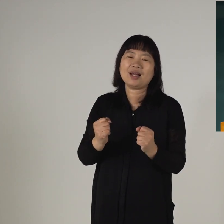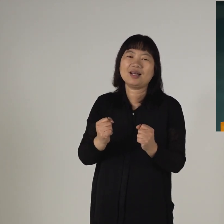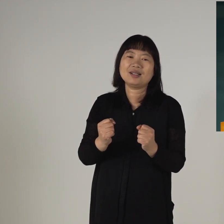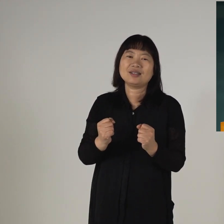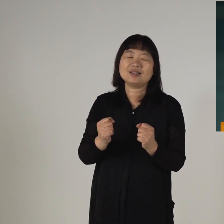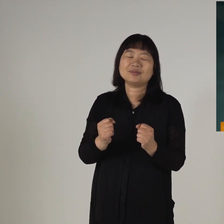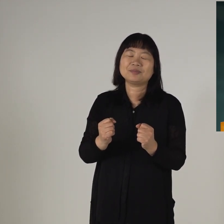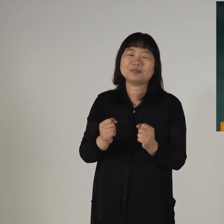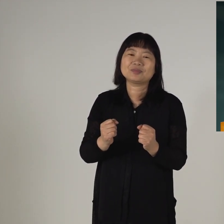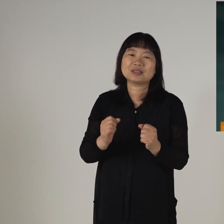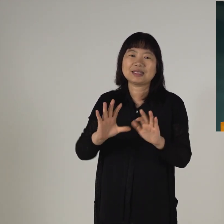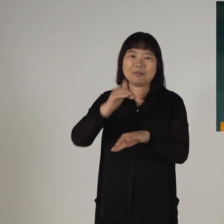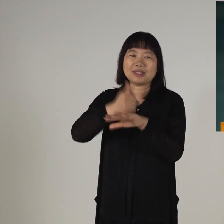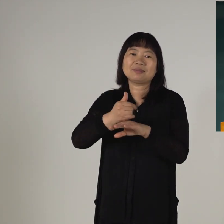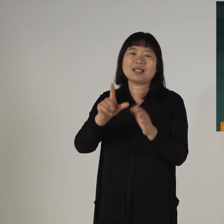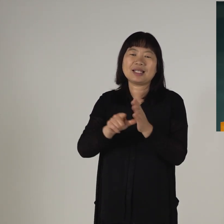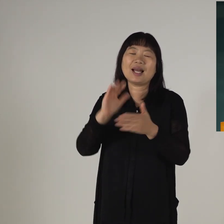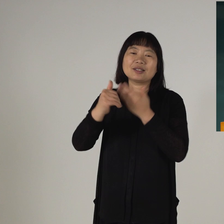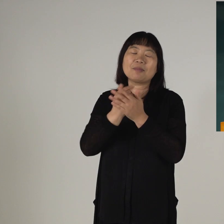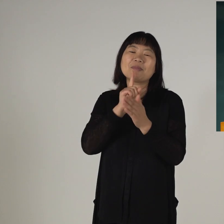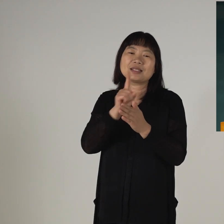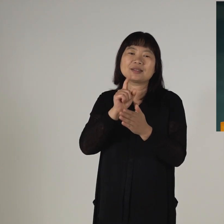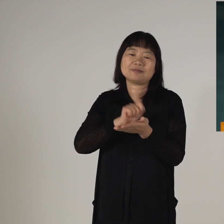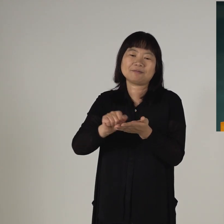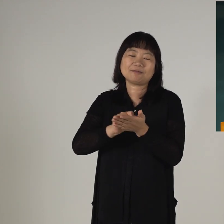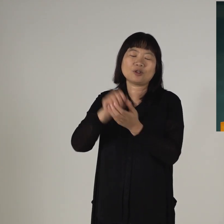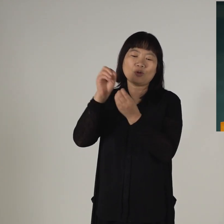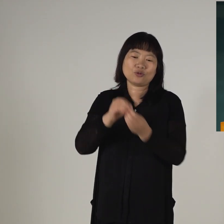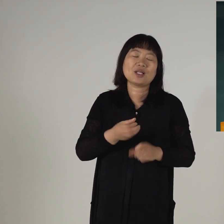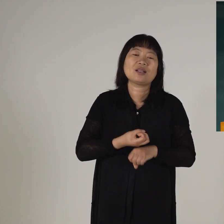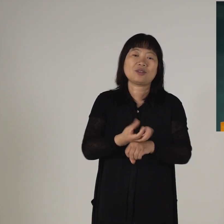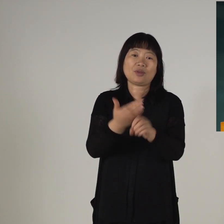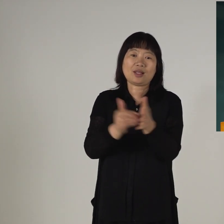여러분, 성경을 맞아 보십시다.